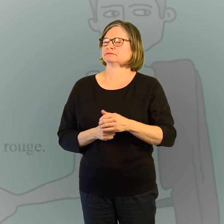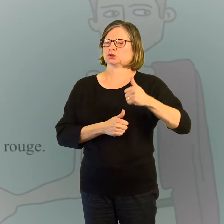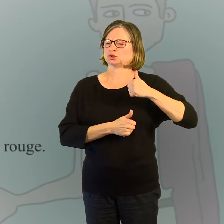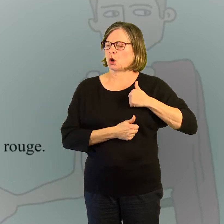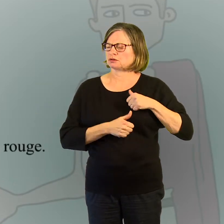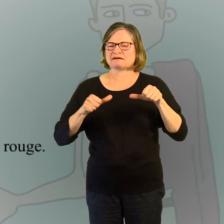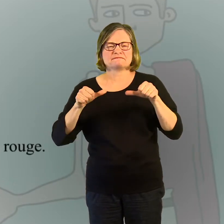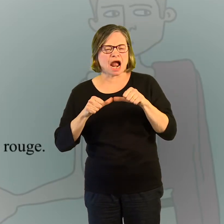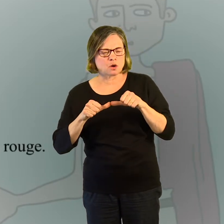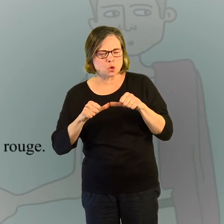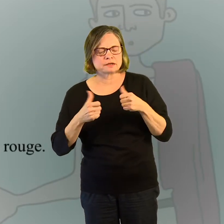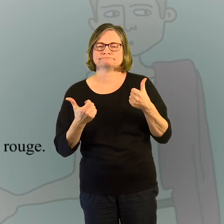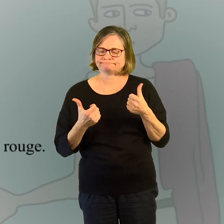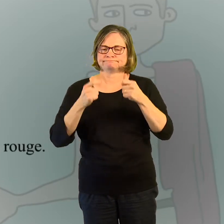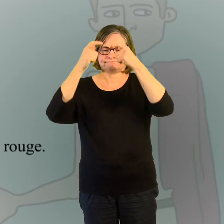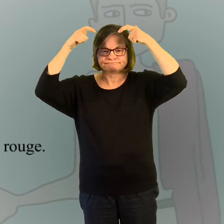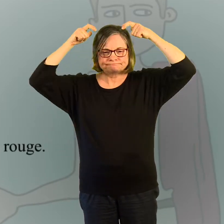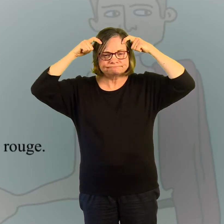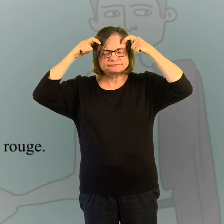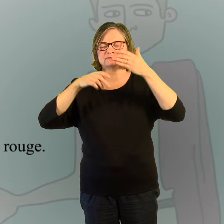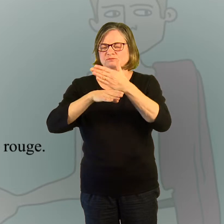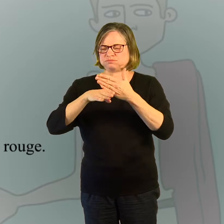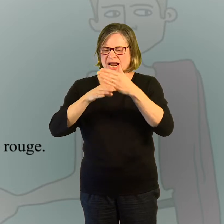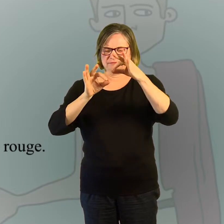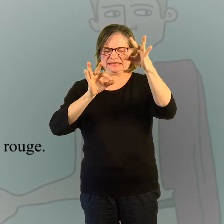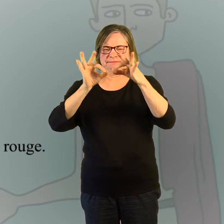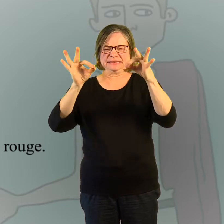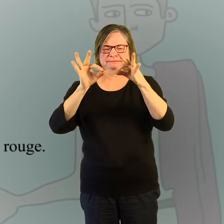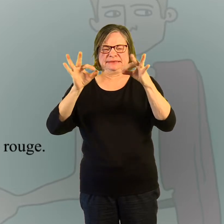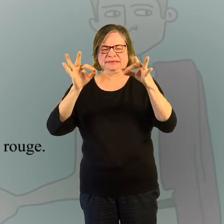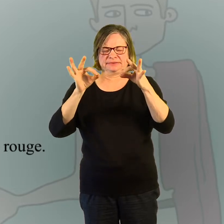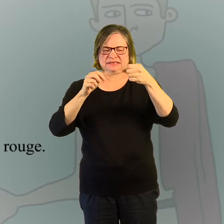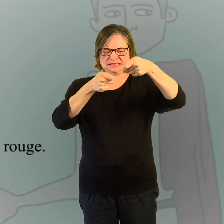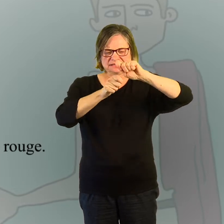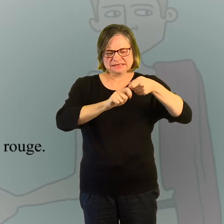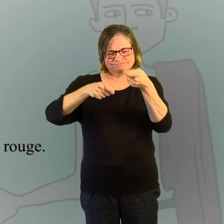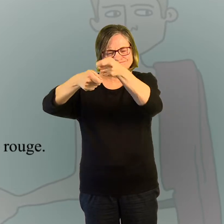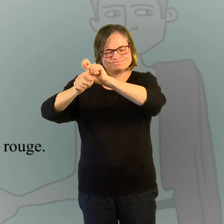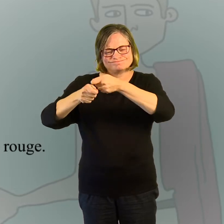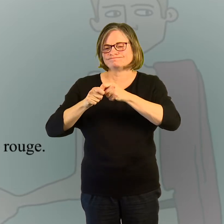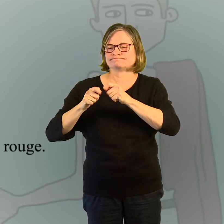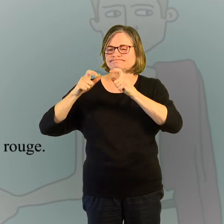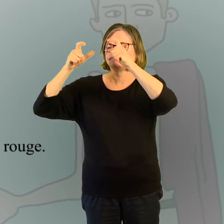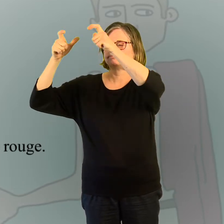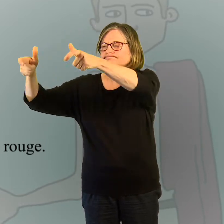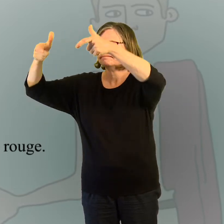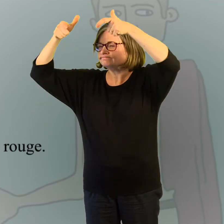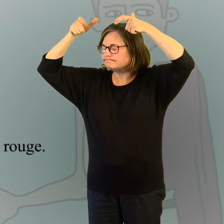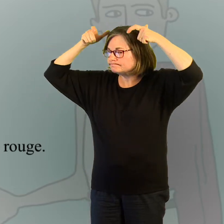Les soldats tressent une couronne avec des branches épineuses, et pour se moquer de Jésus, ils la posent sur sa